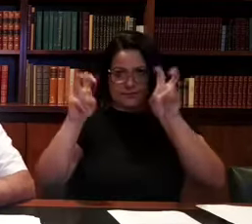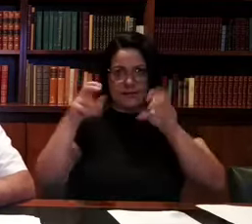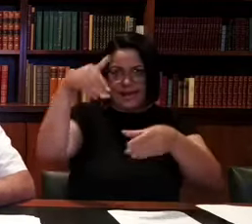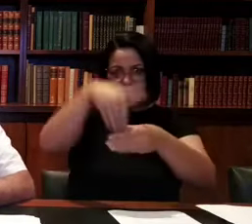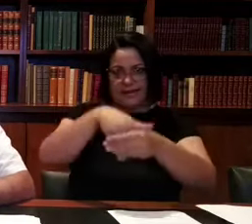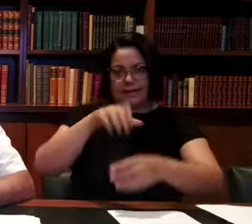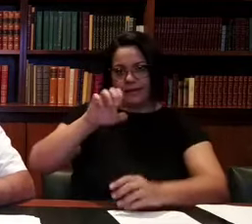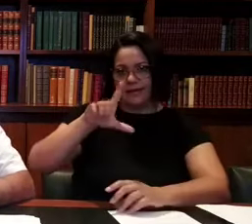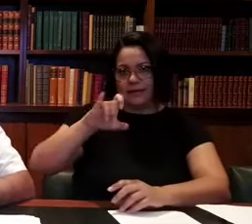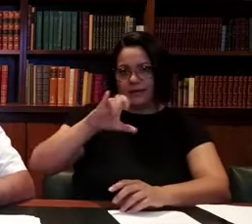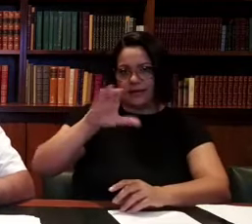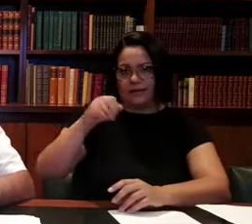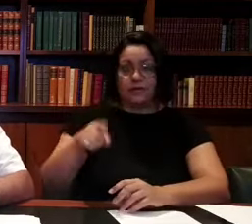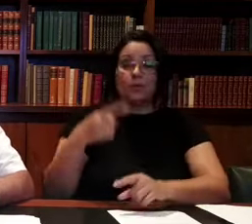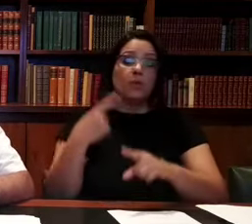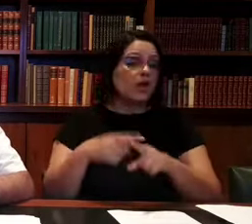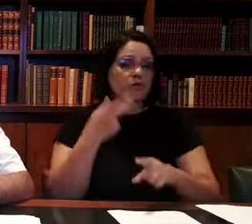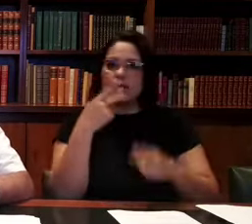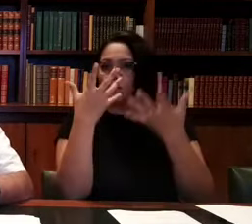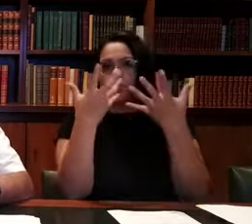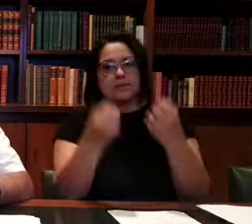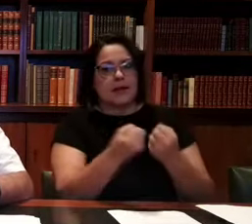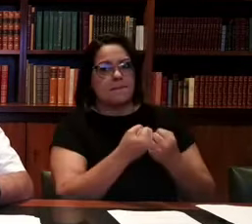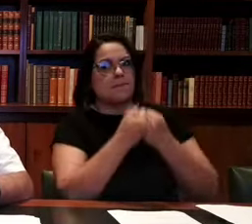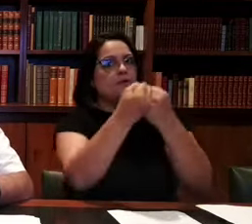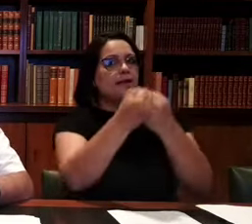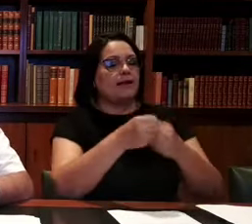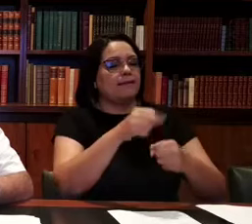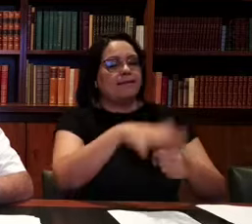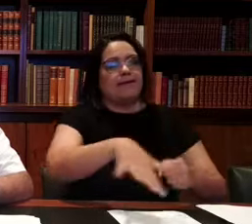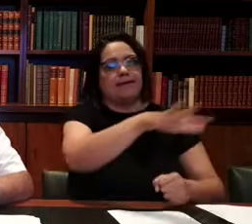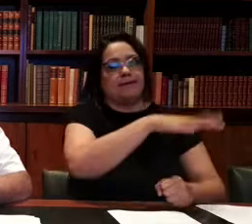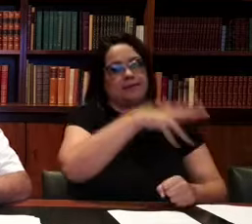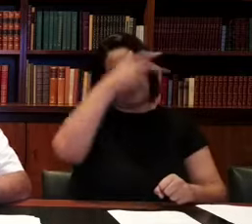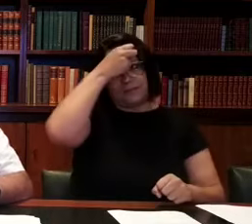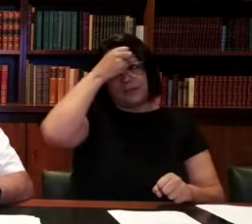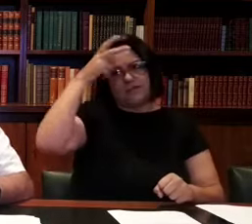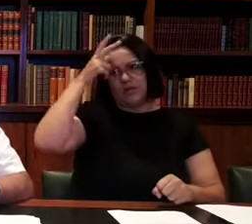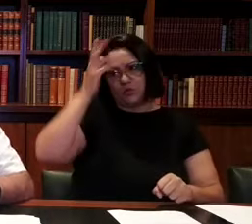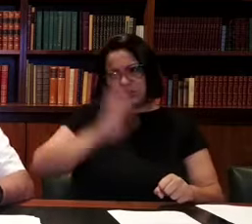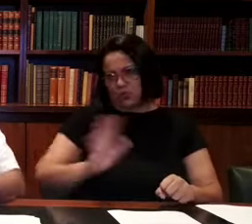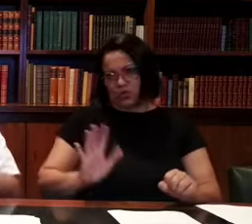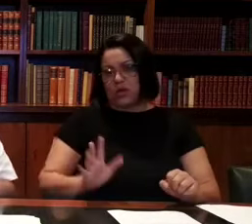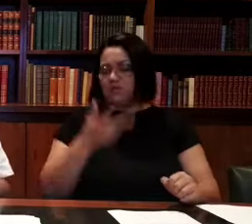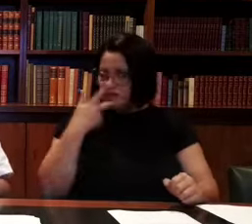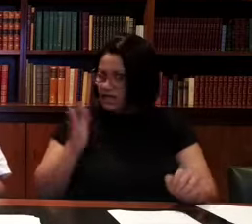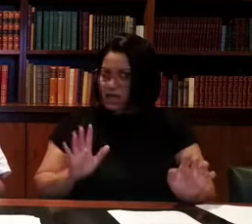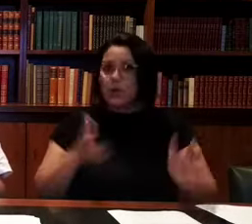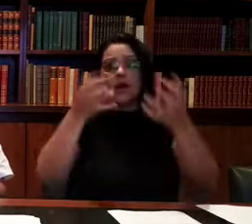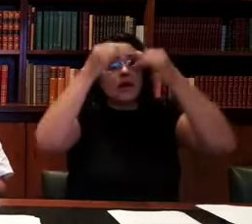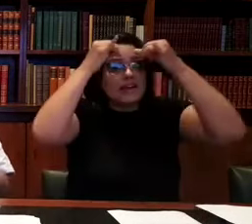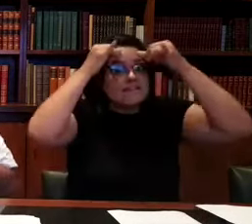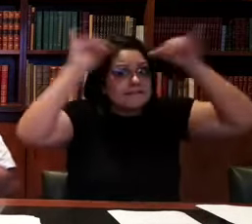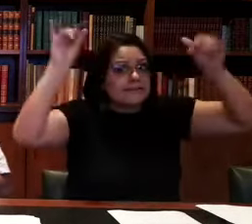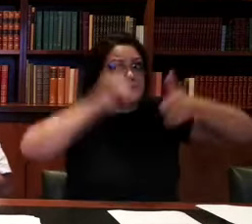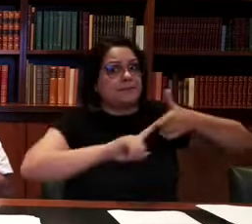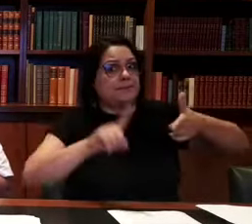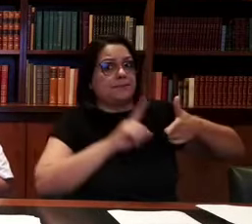pretendo entrar eleições municipais do corrente ano no tocante a prefeitura né A não ser que haja uma excepcionalidade para evitar problema